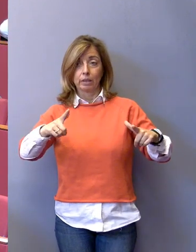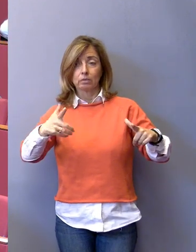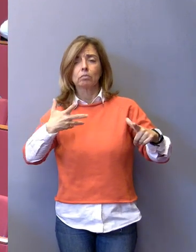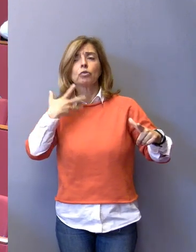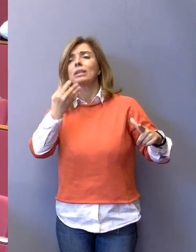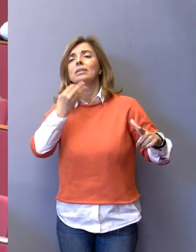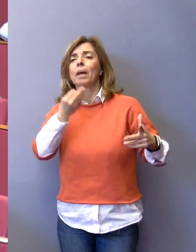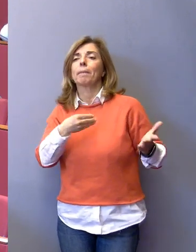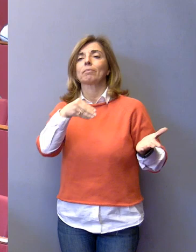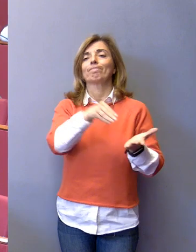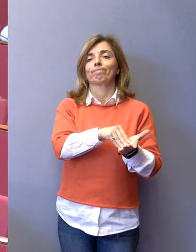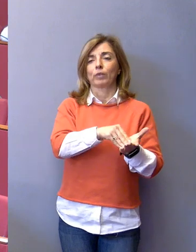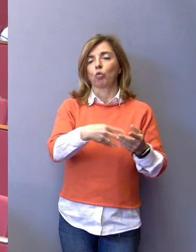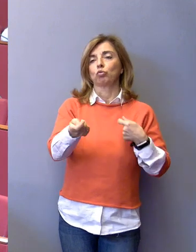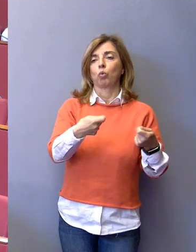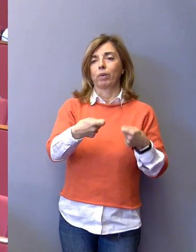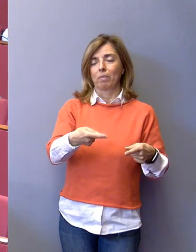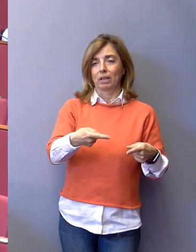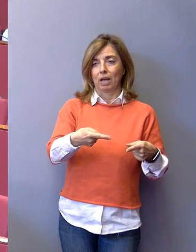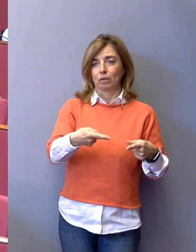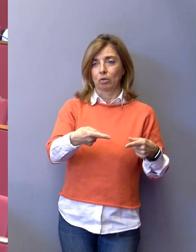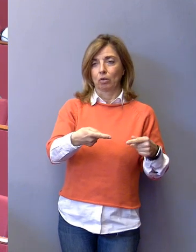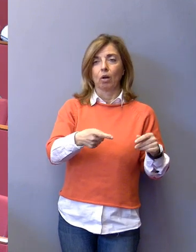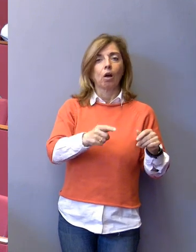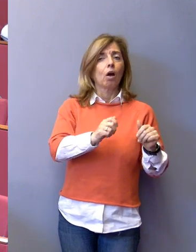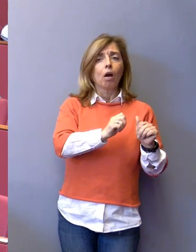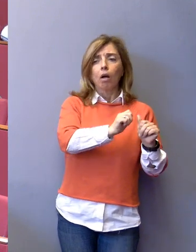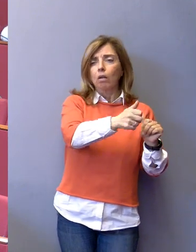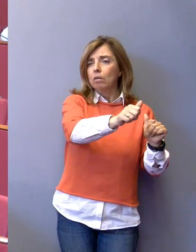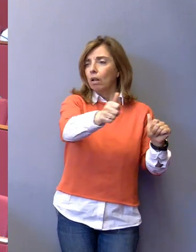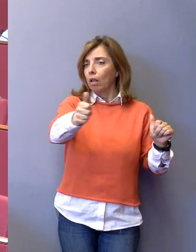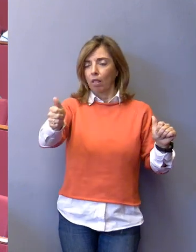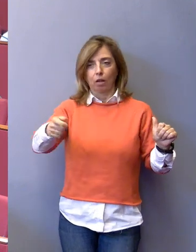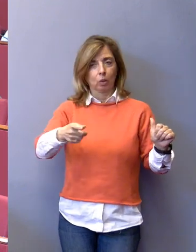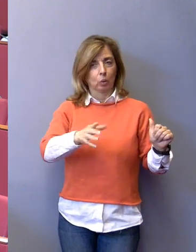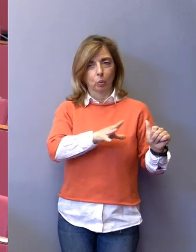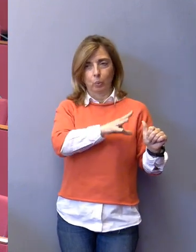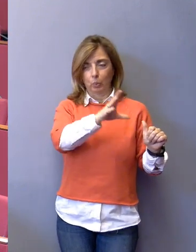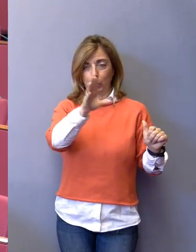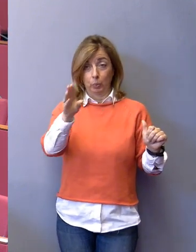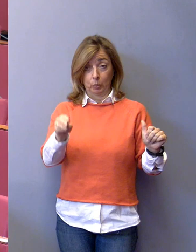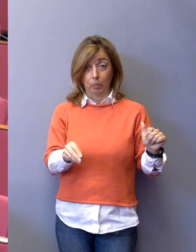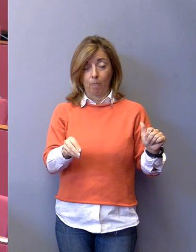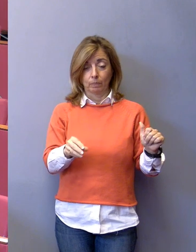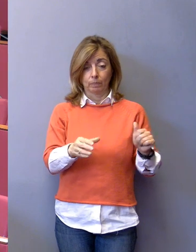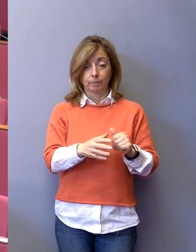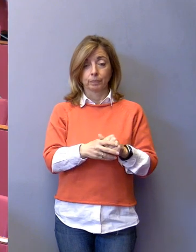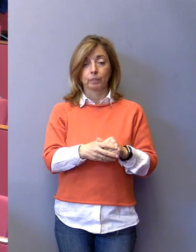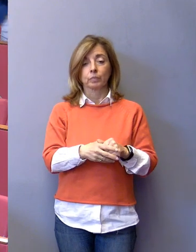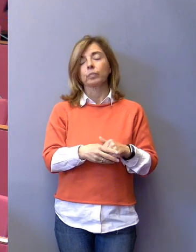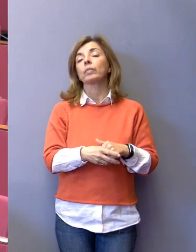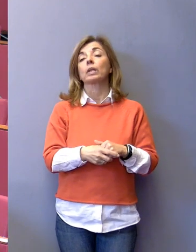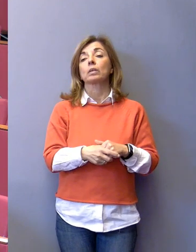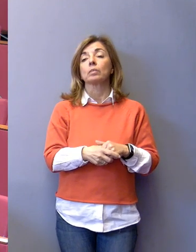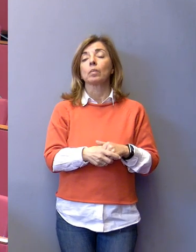ce n'è per tutti eh ce n'è per per diciamo tutte le qualità dicevo e nella strategia di riferimento